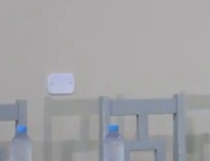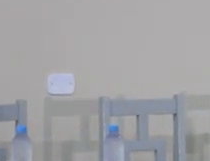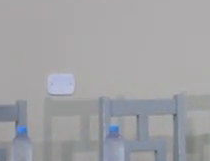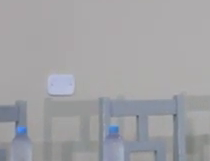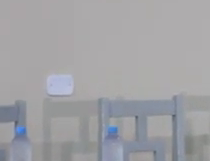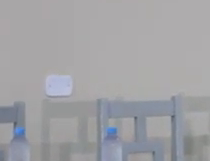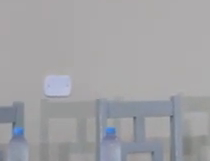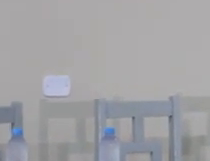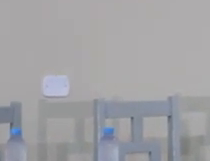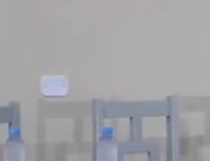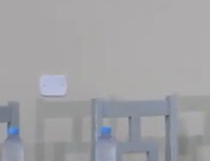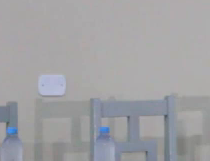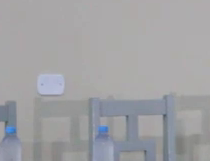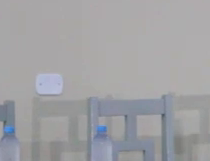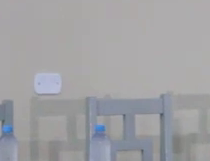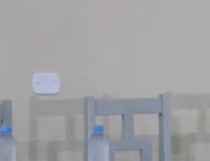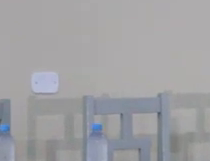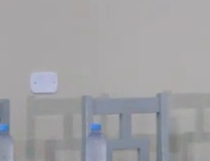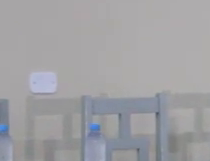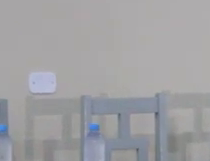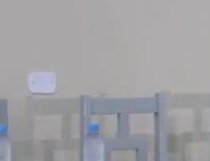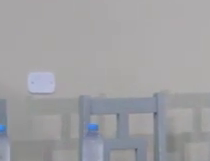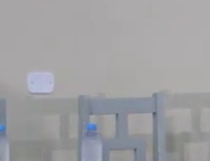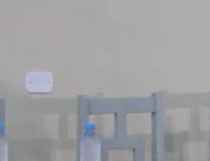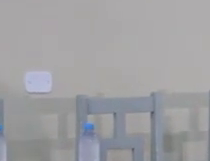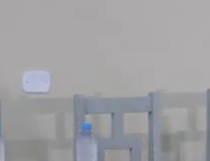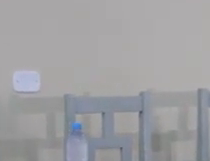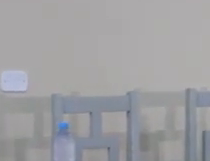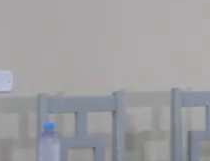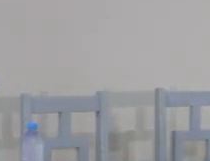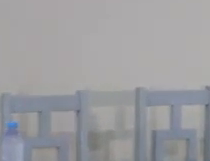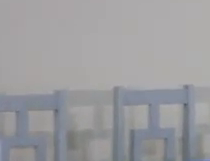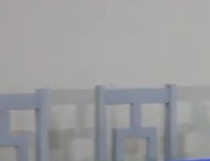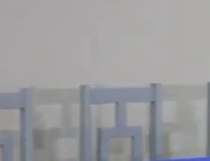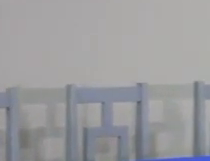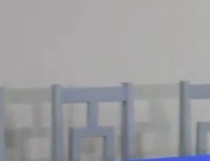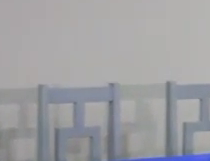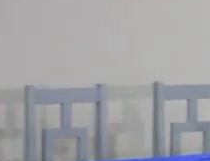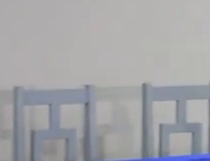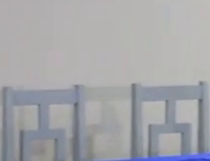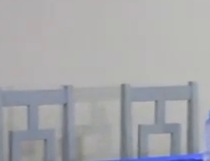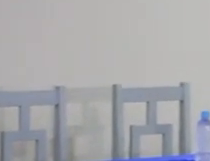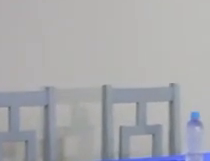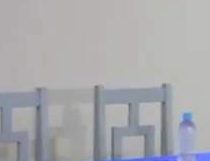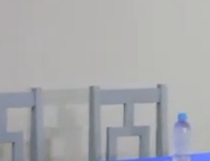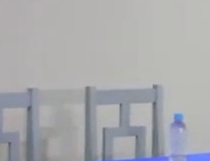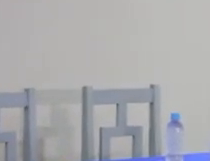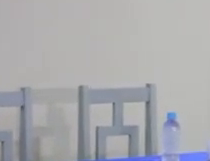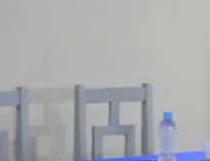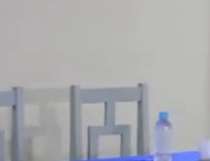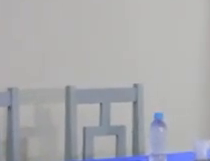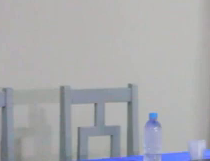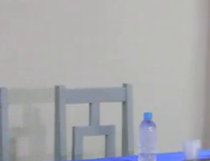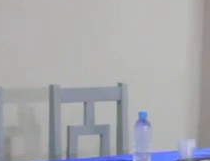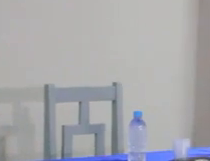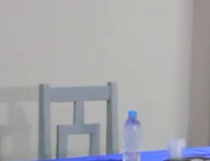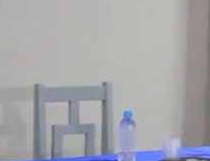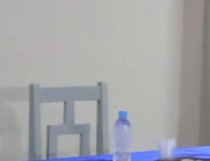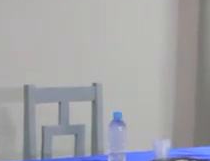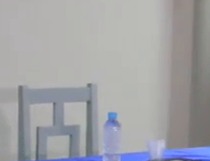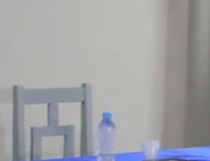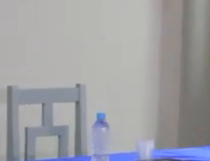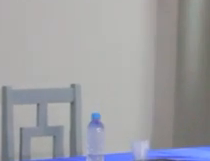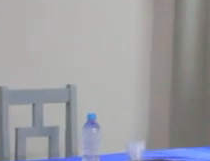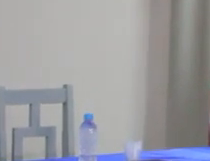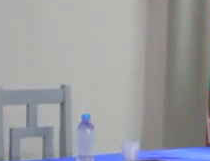Então, quando Zé Maria me fala aquilo e me dá boa sorte, eu entendi o que ele queria dizer, e